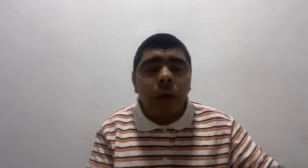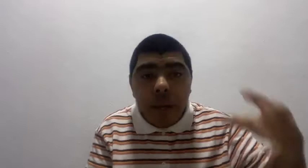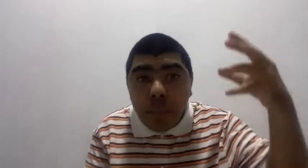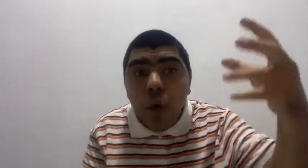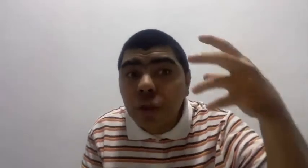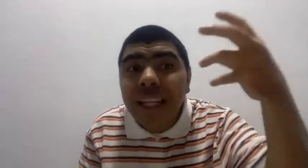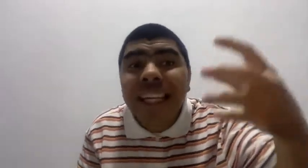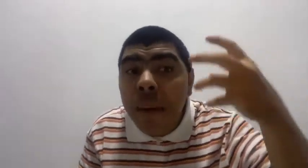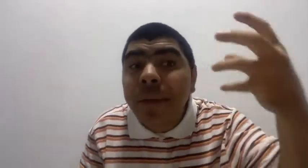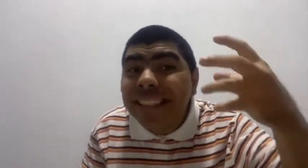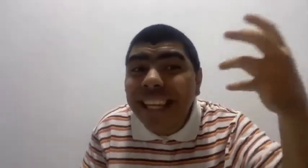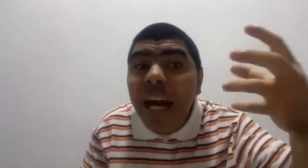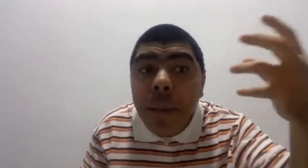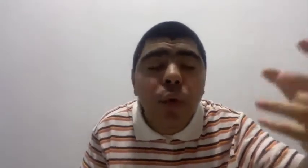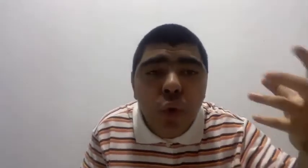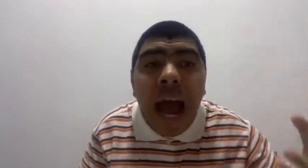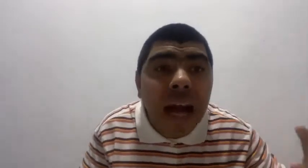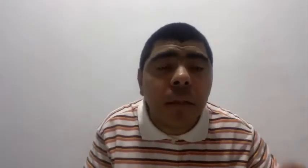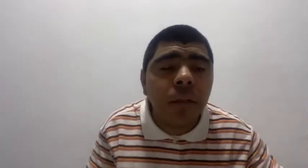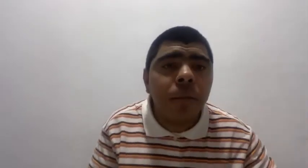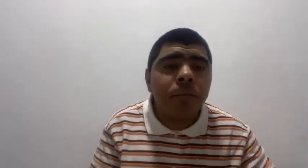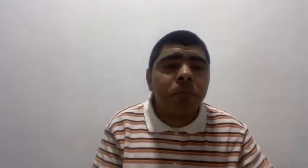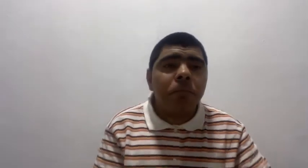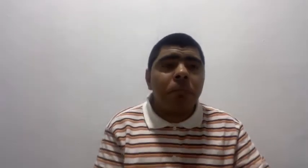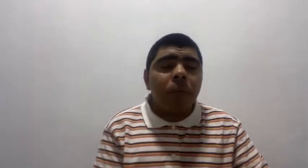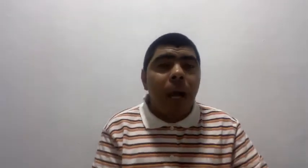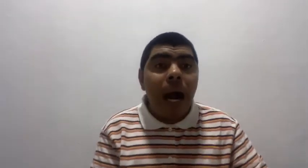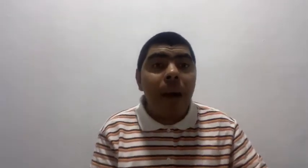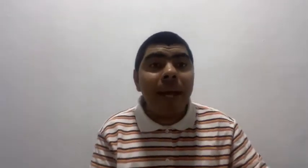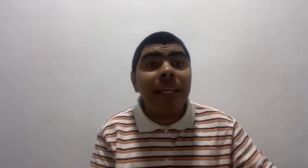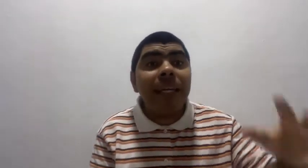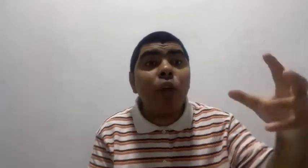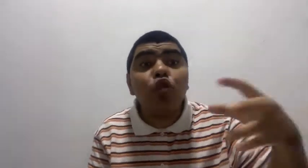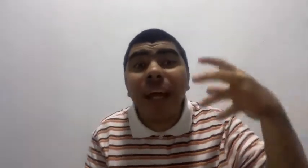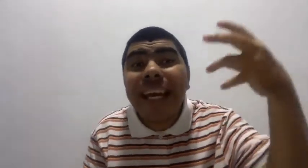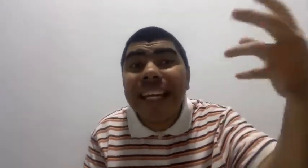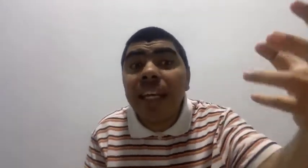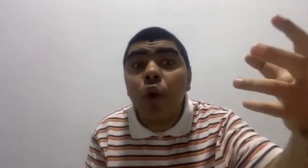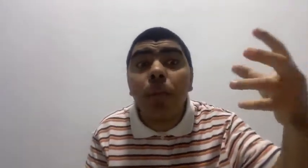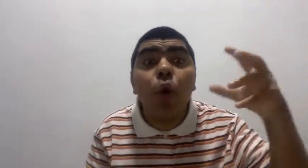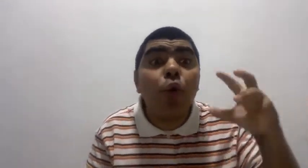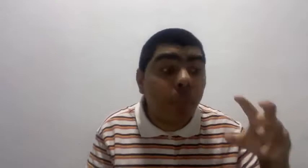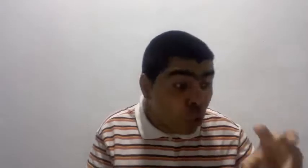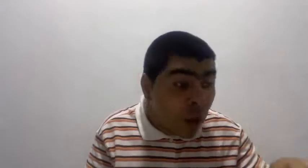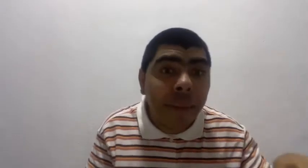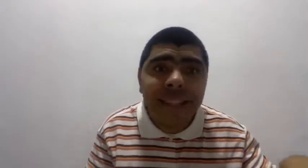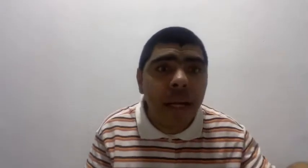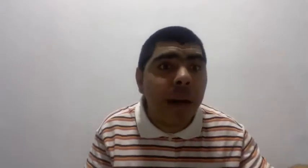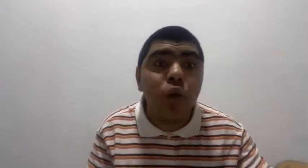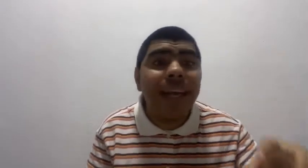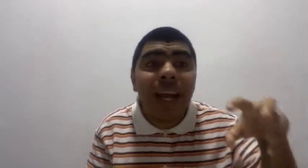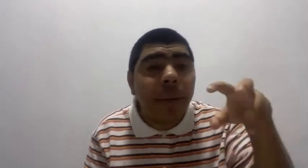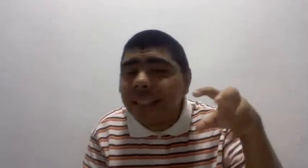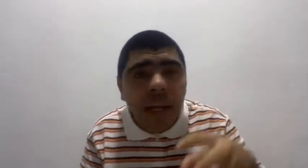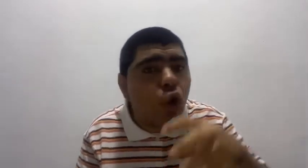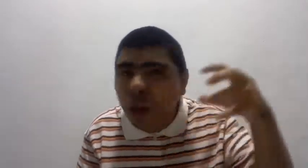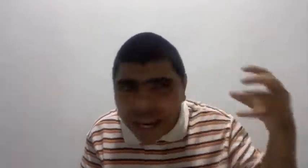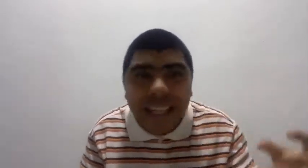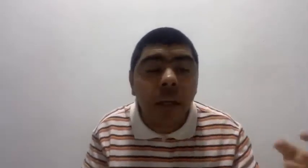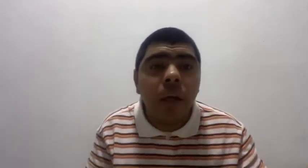El pueblo tiene que aprender a madurar. Amén. Y a no ser herido por una verdad, hermano. La verdad no hiere.